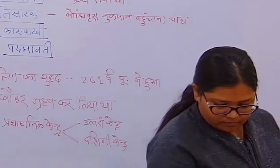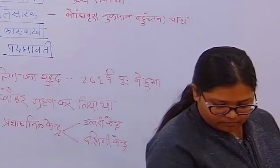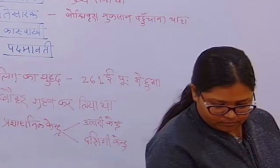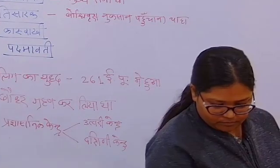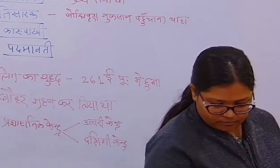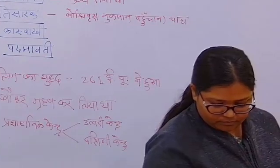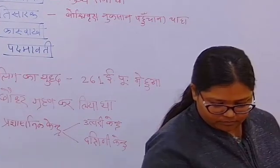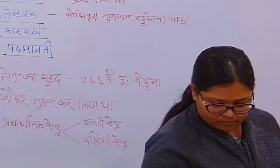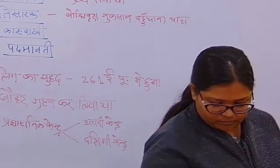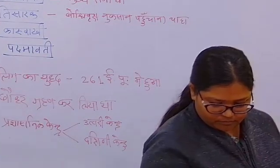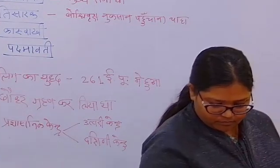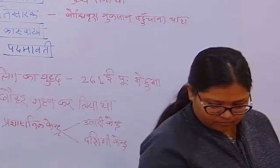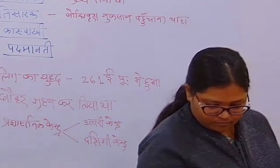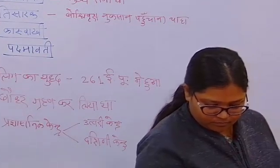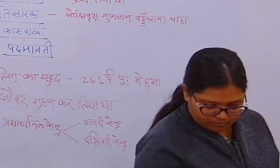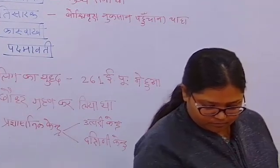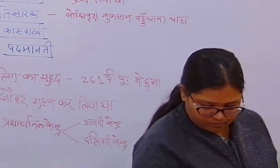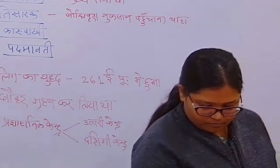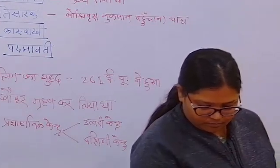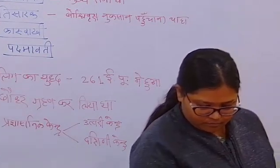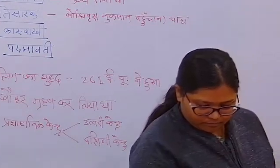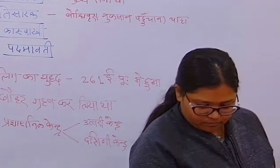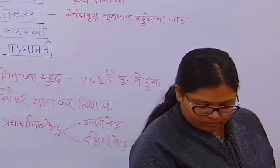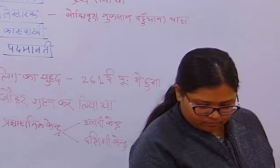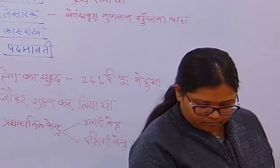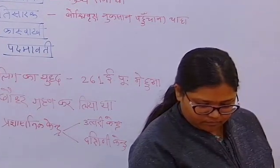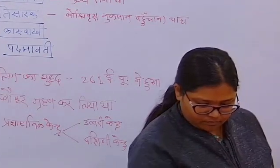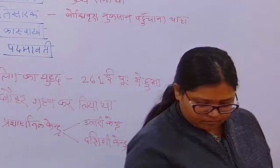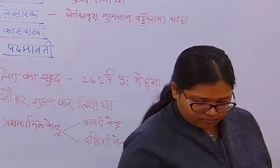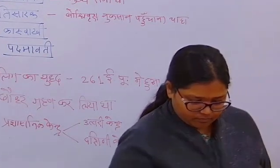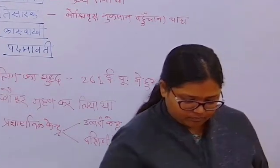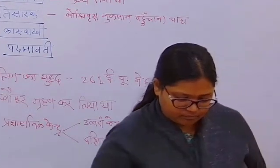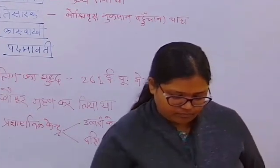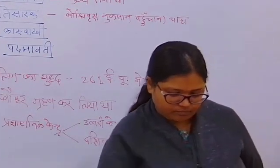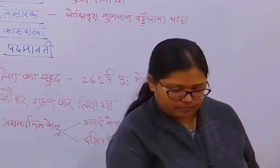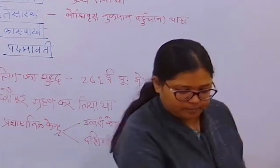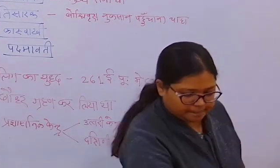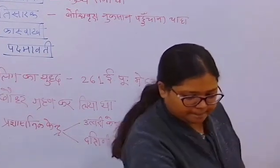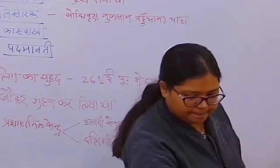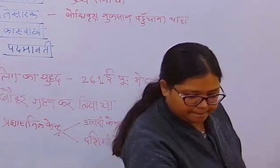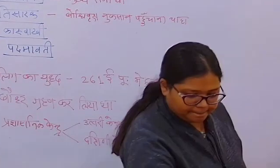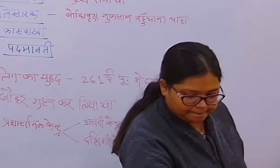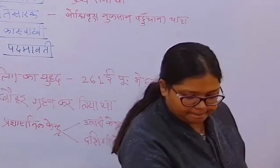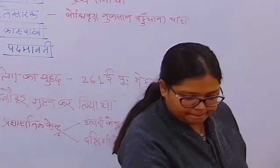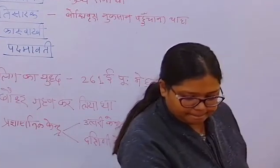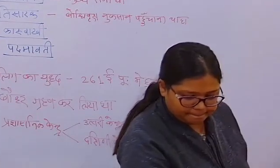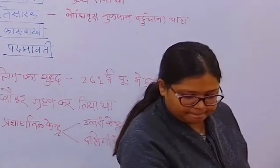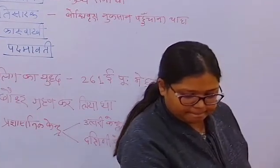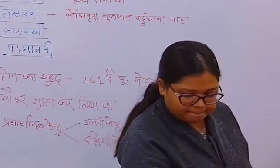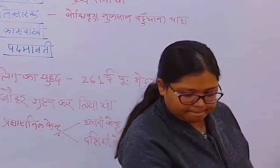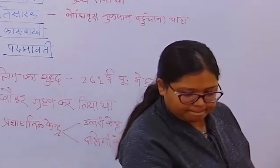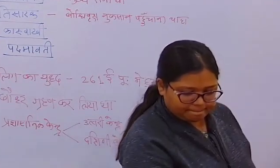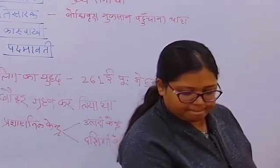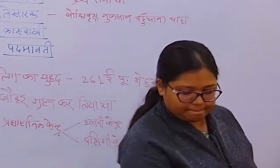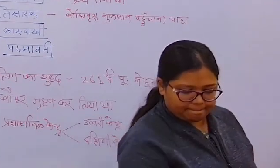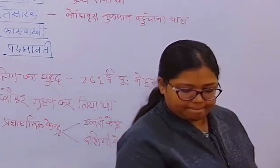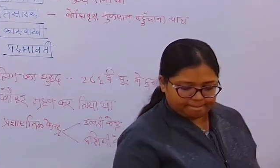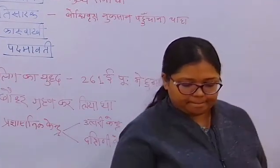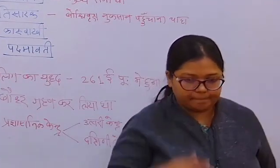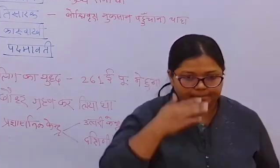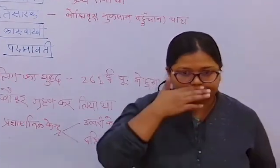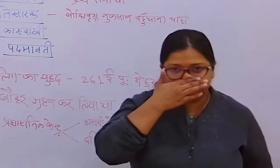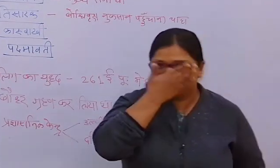अशोक महान, जिसके बारे में हम कहानी पूरी सुन चुके हैं, अब ये याद रखना अशोक के विभिन्न नाम। सबसे पहला